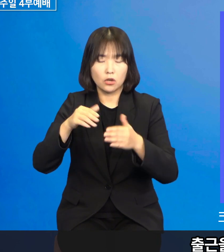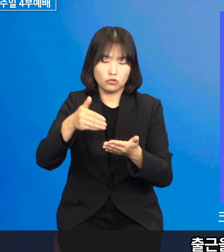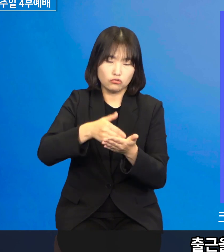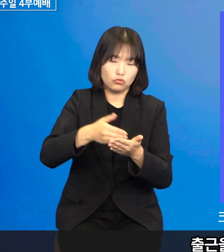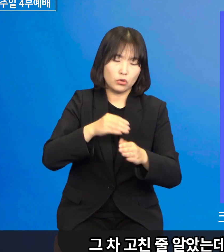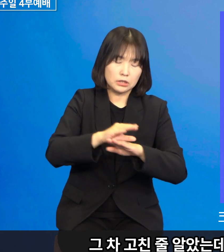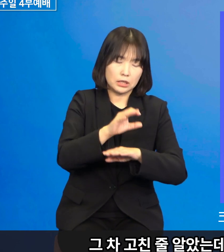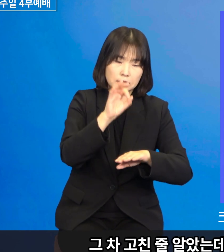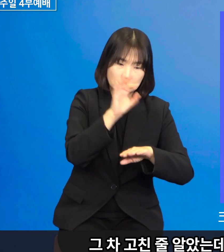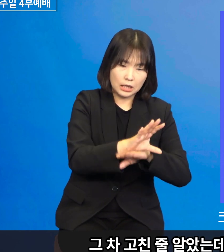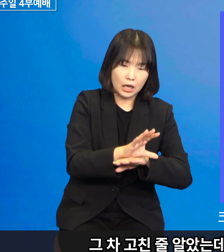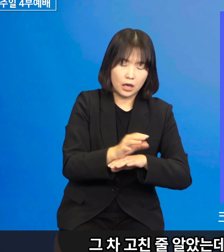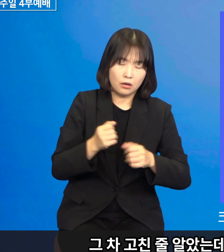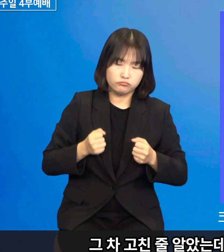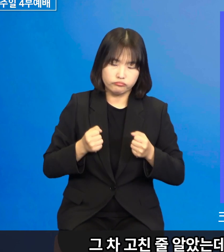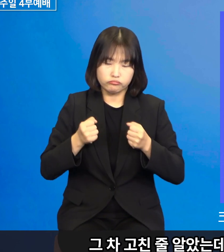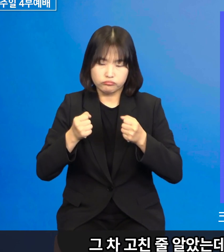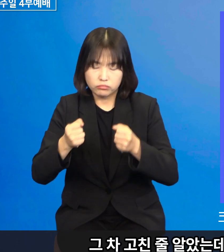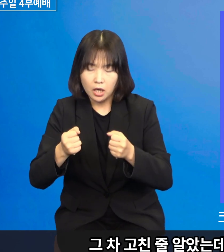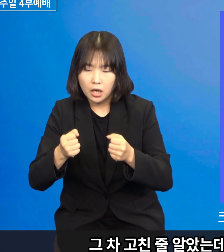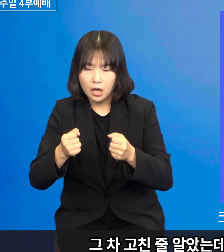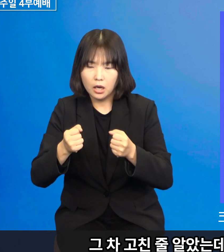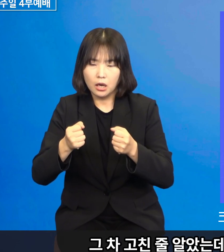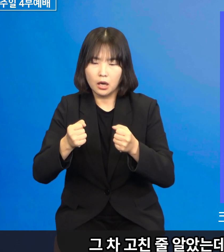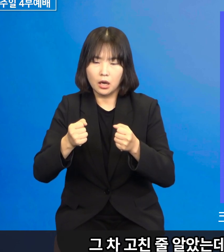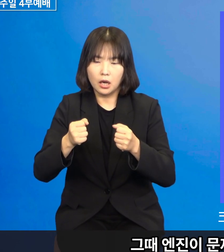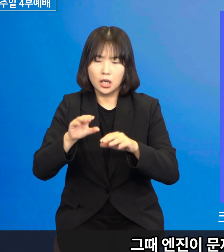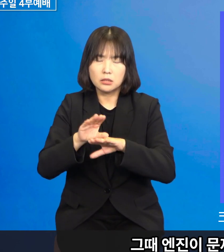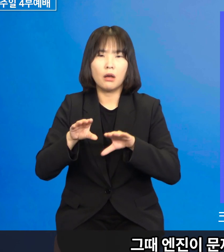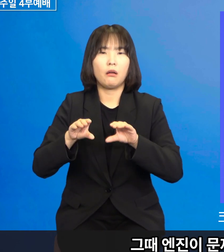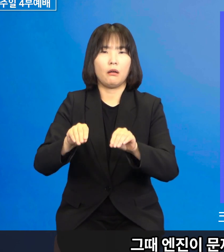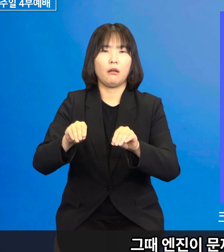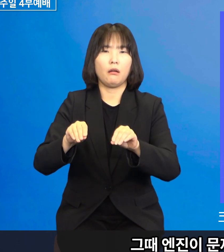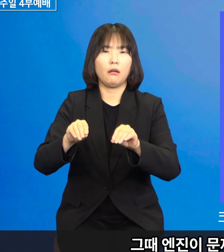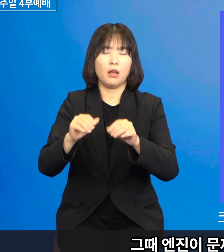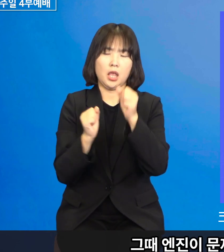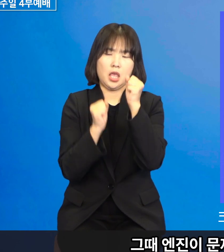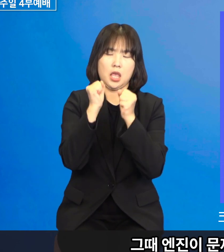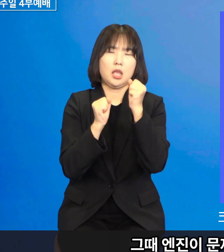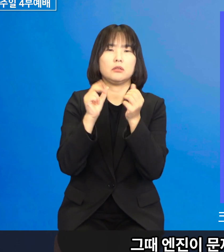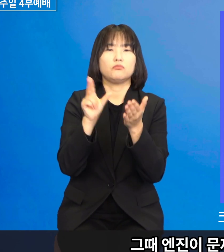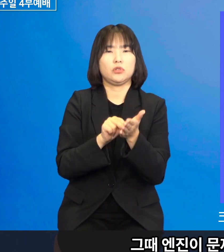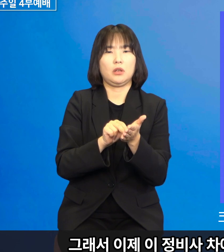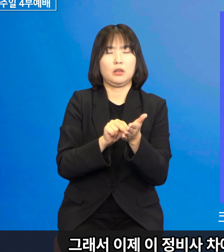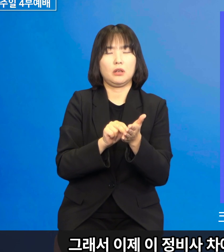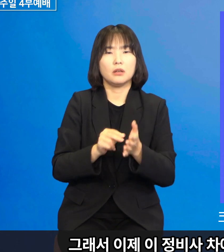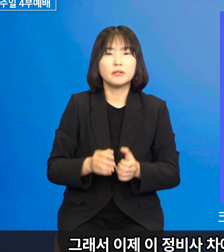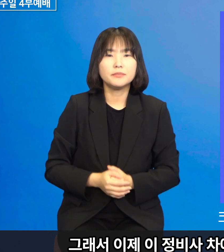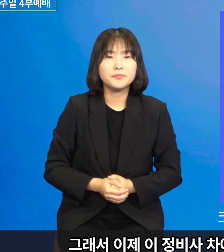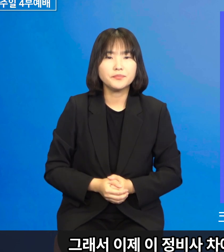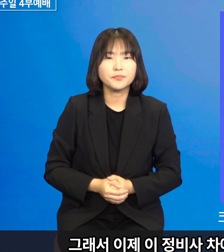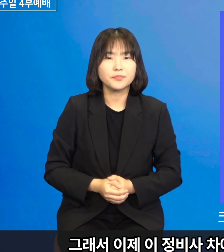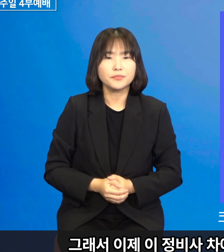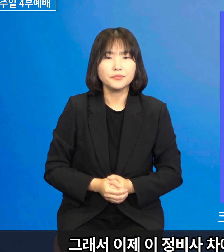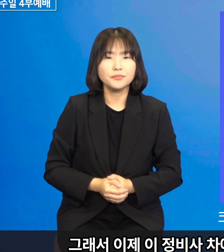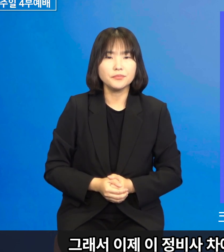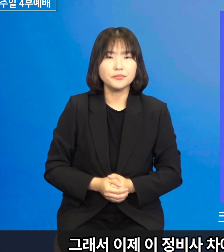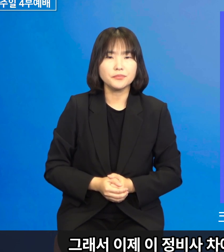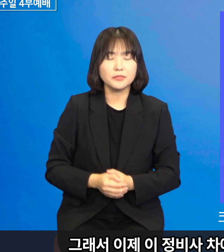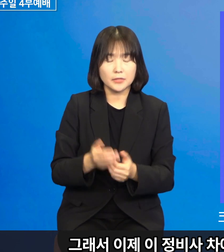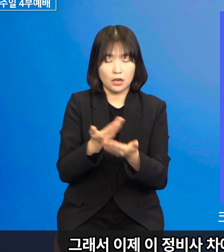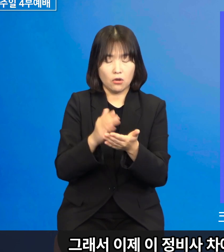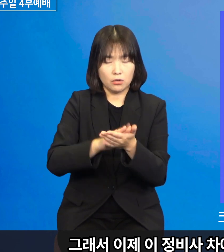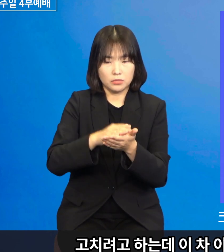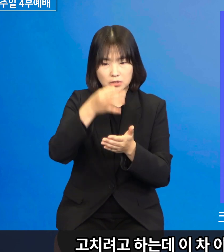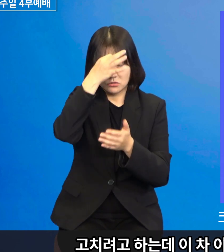출근을 했는데 잘 고친 줄 알았는데 가다가 차가 서버렸어요. 그러니까 엔진이 문제가 발생한 겁니다. 그래서 이제 이 정비사가 차에서 내려서